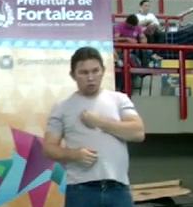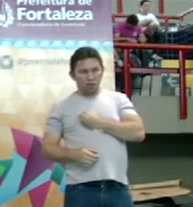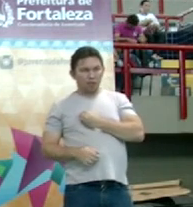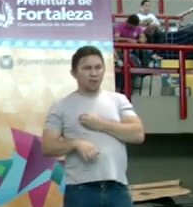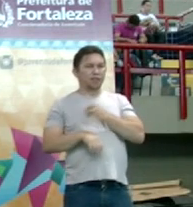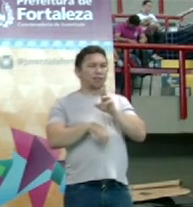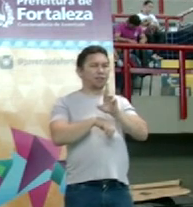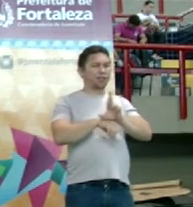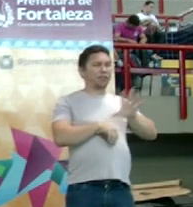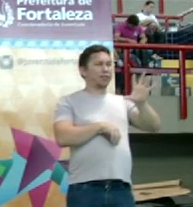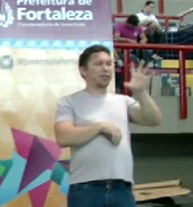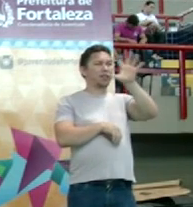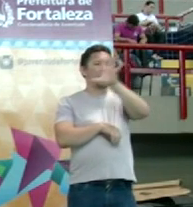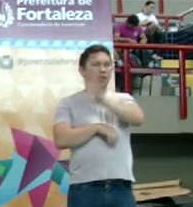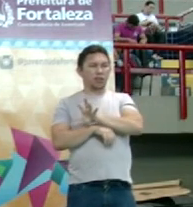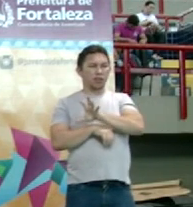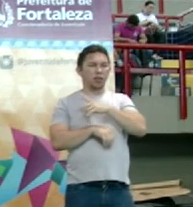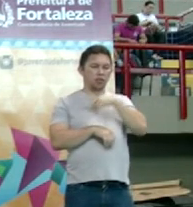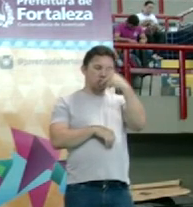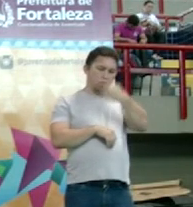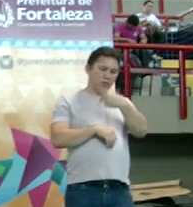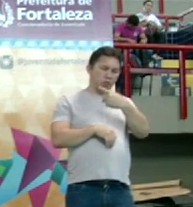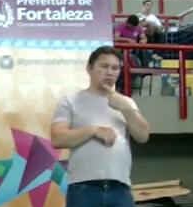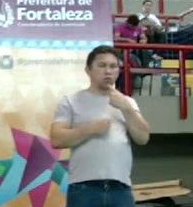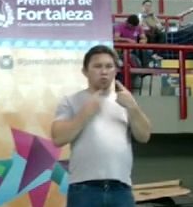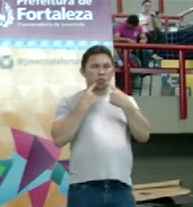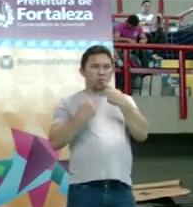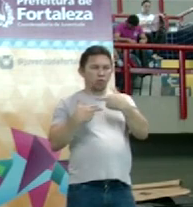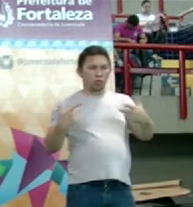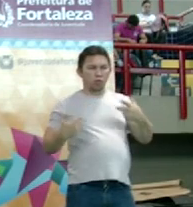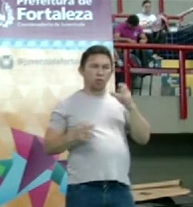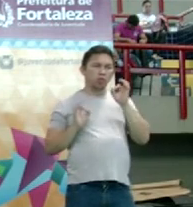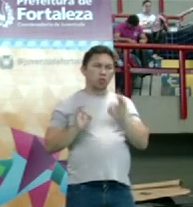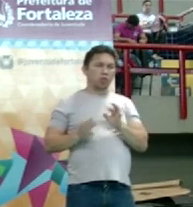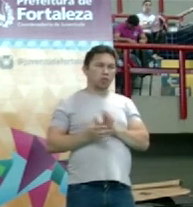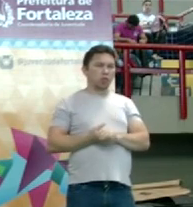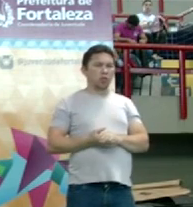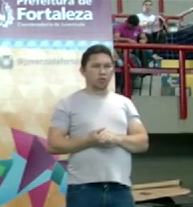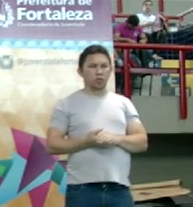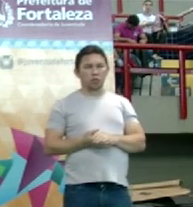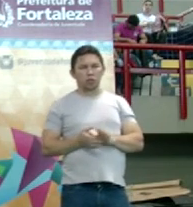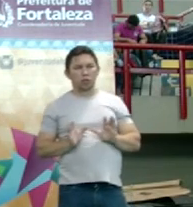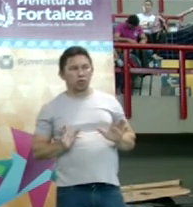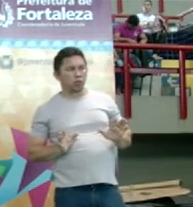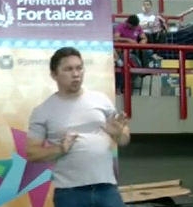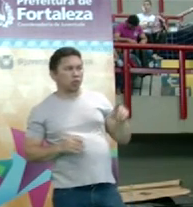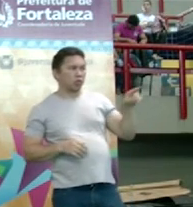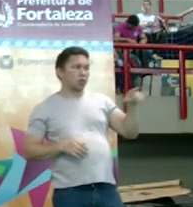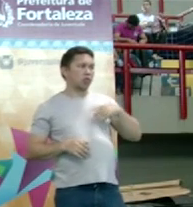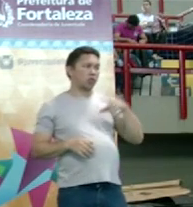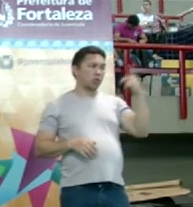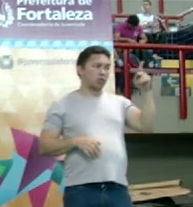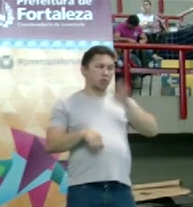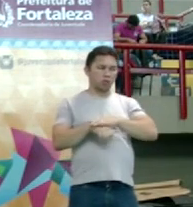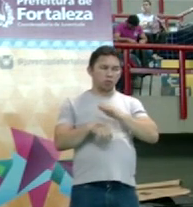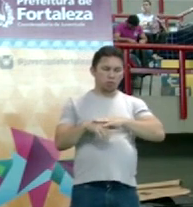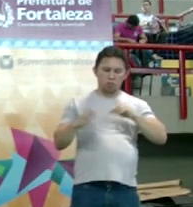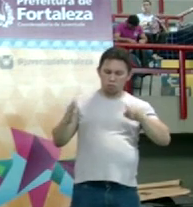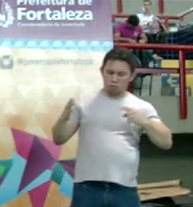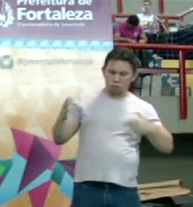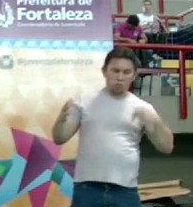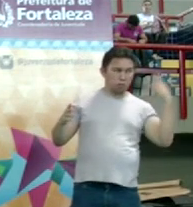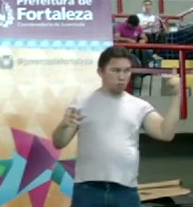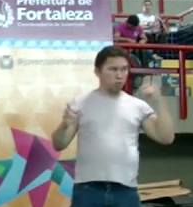correto usarmos palavra da qual falamos na nossa redação? O sotaque não vai ser visto pelo corretor,